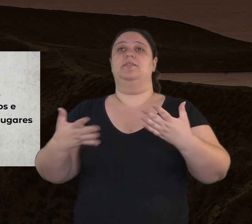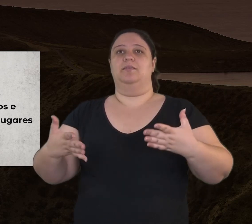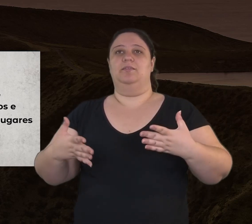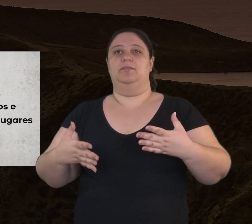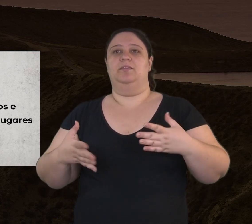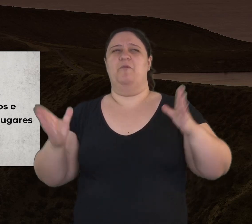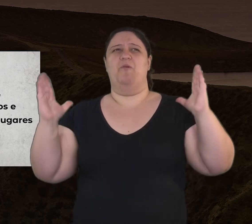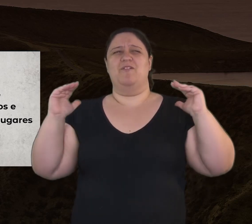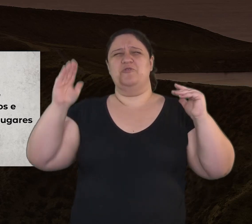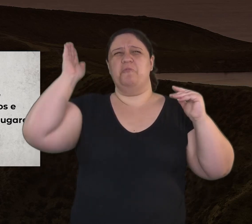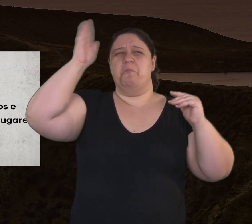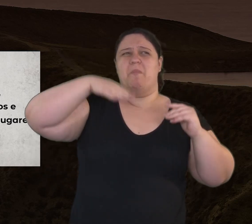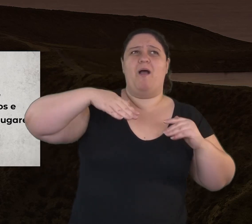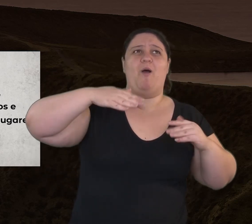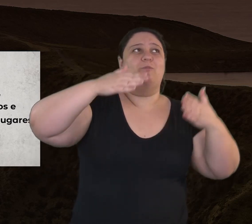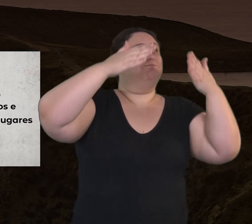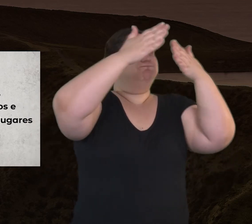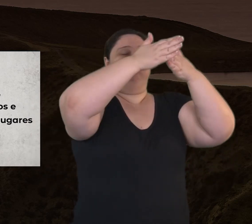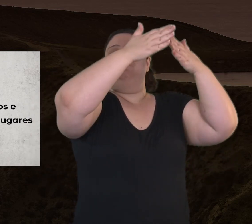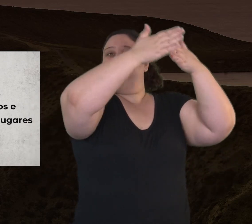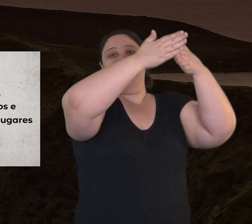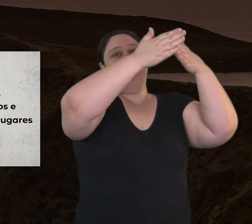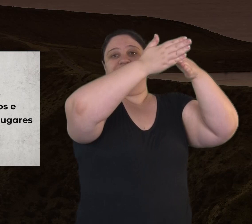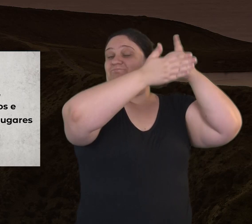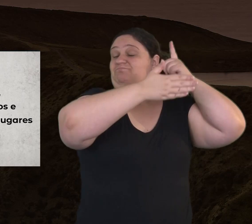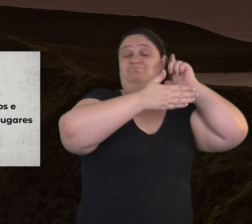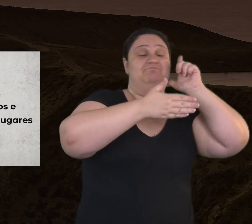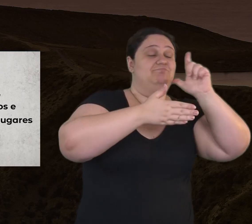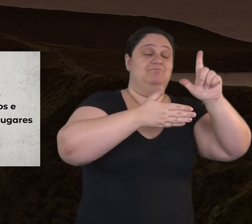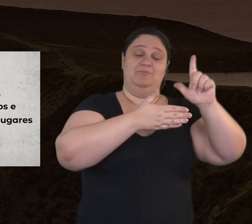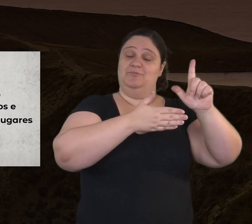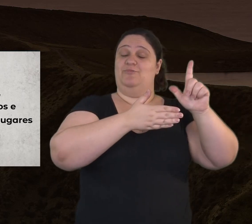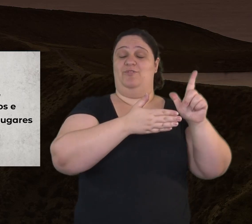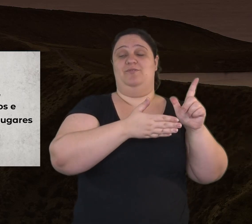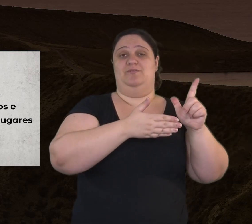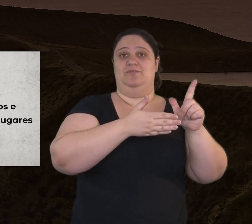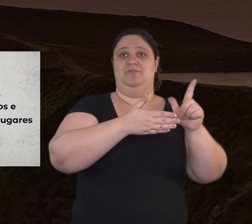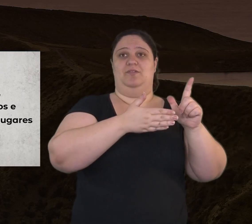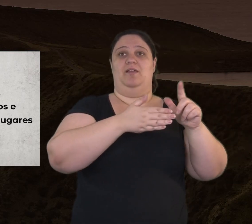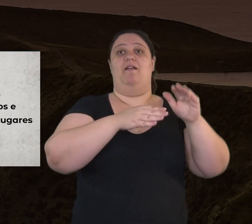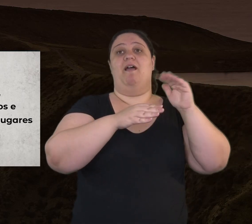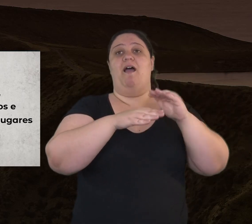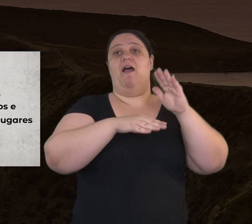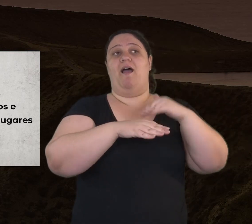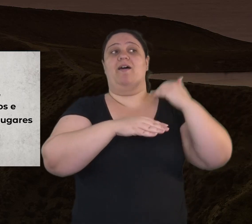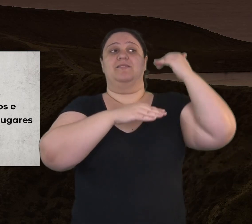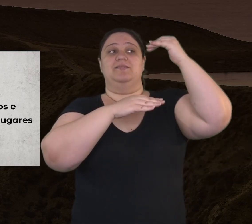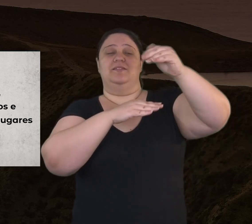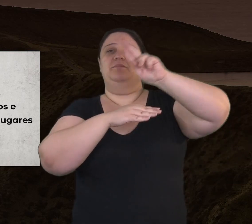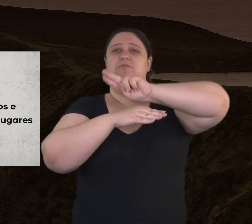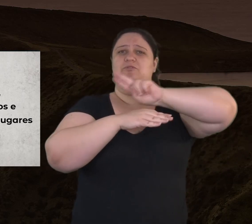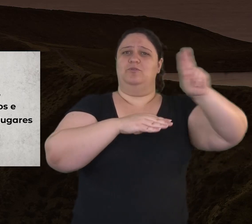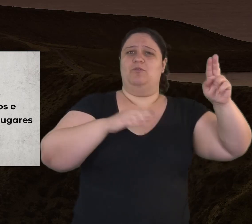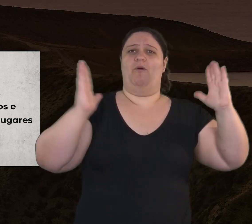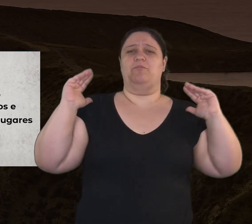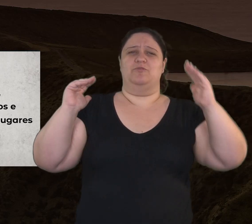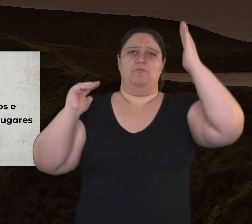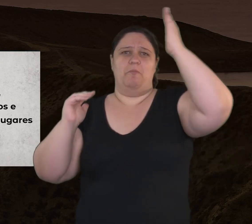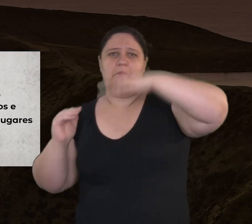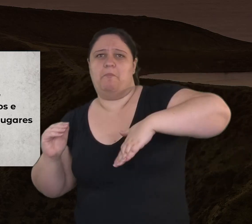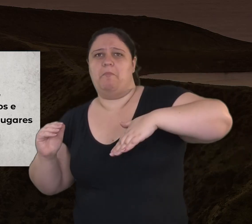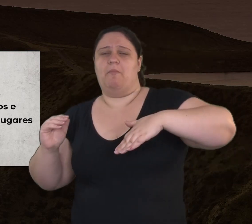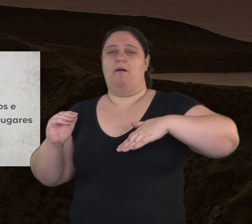e potestade, e poder e domínio, de todo nome que se possa referir, não só no presente século, mas também